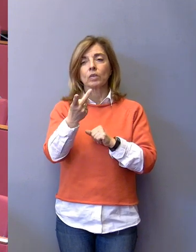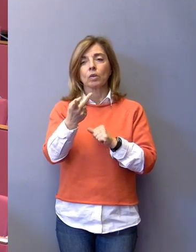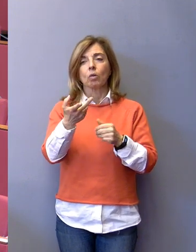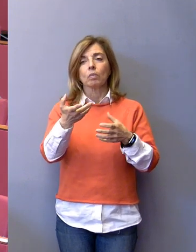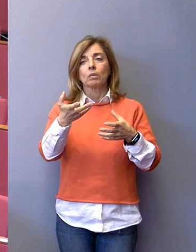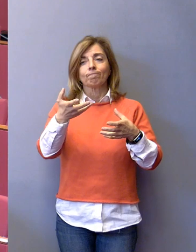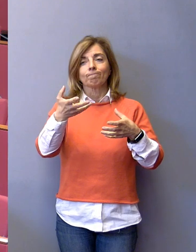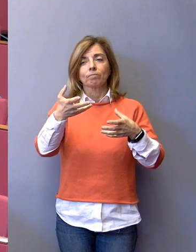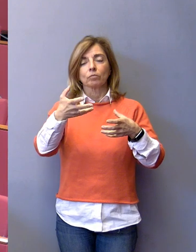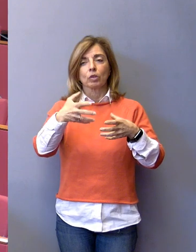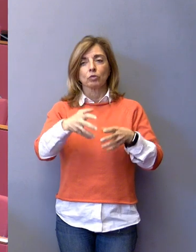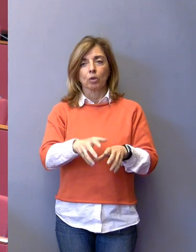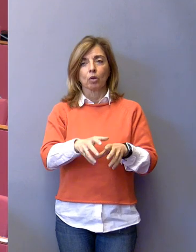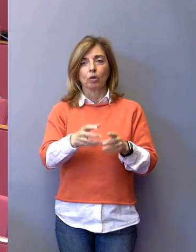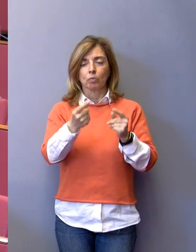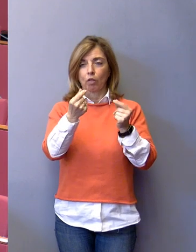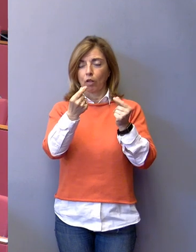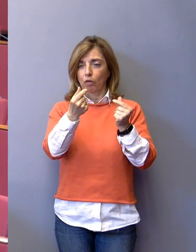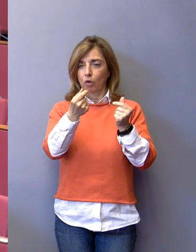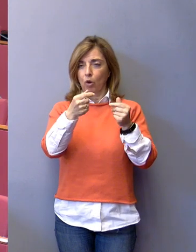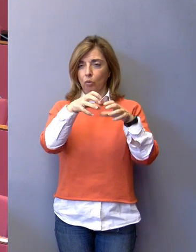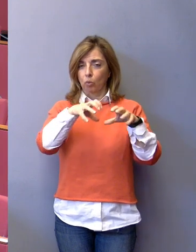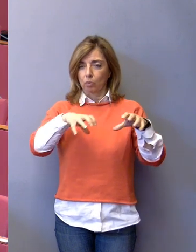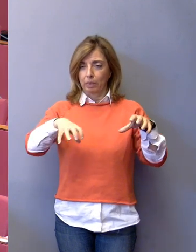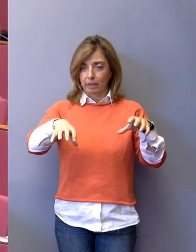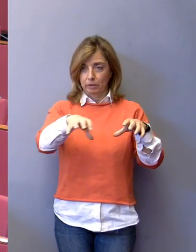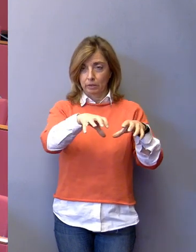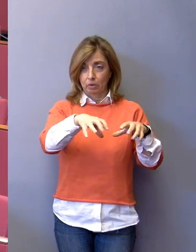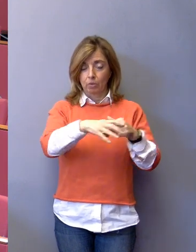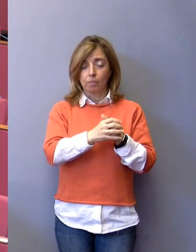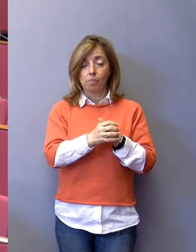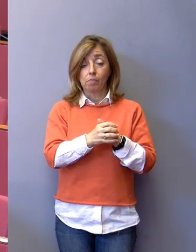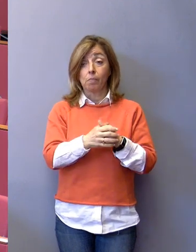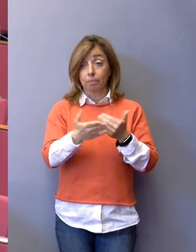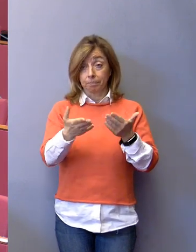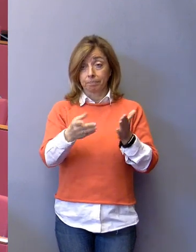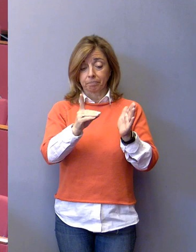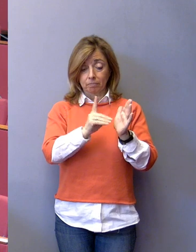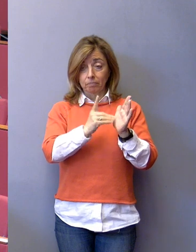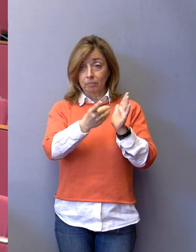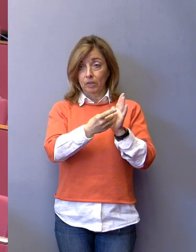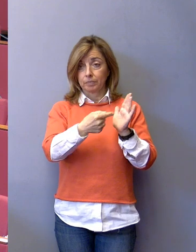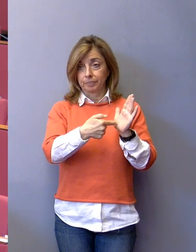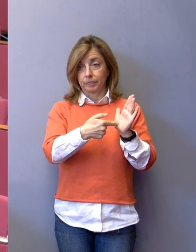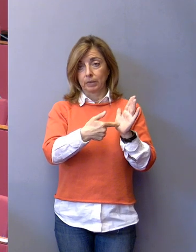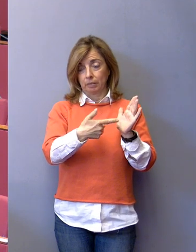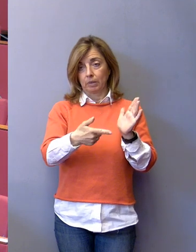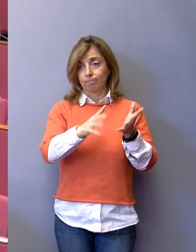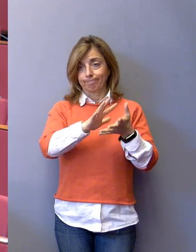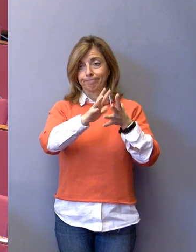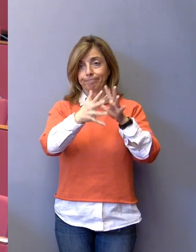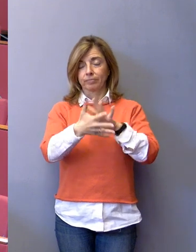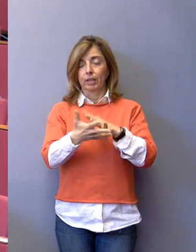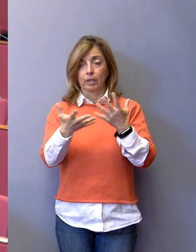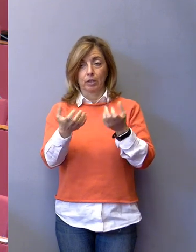di urbanizzazione che poi adesso con questa delibera viene messa in atto ma di quel